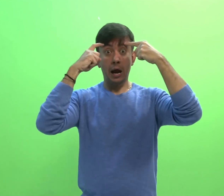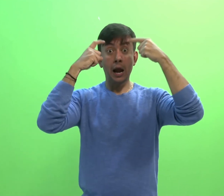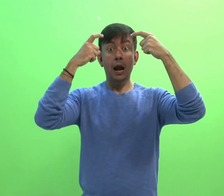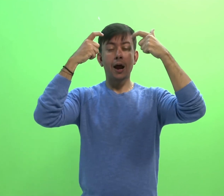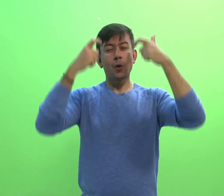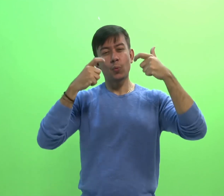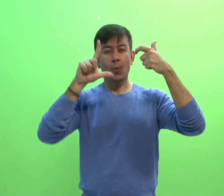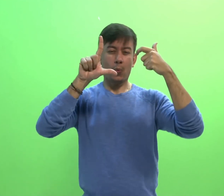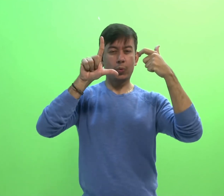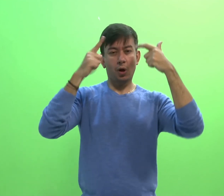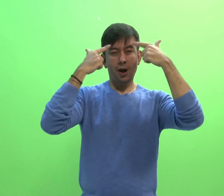O movimento vai ser